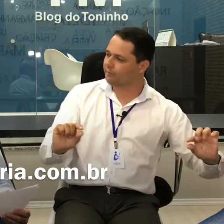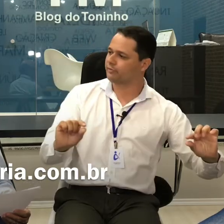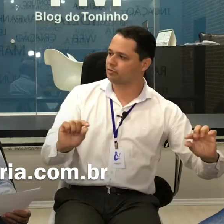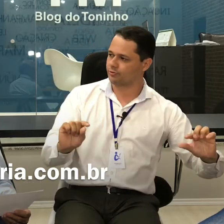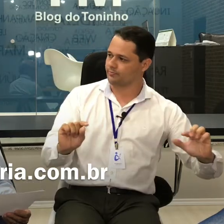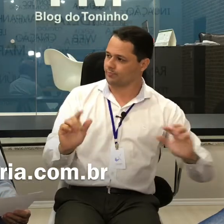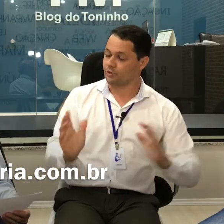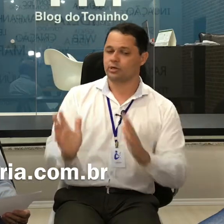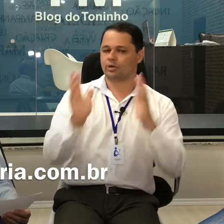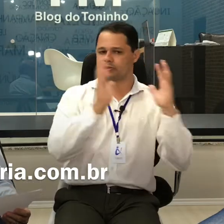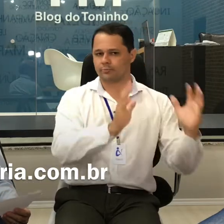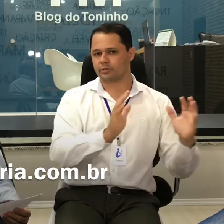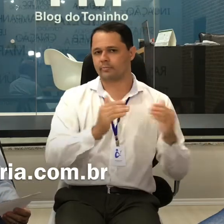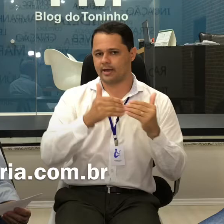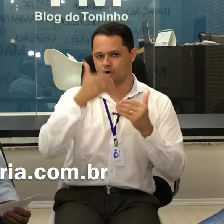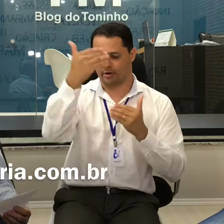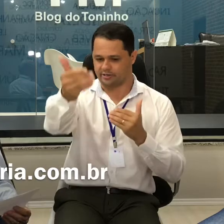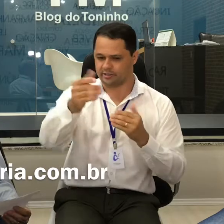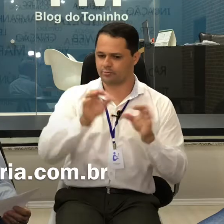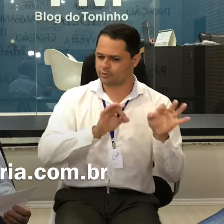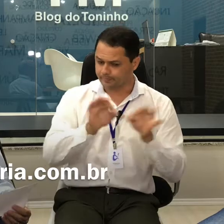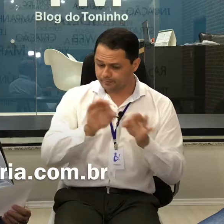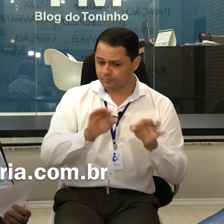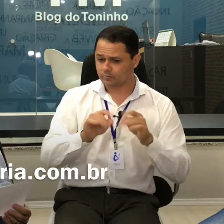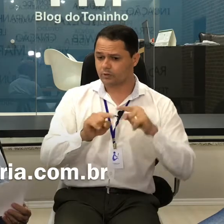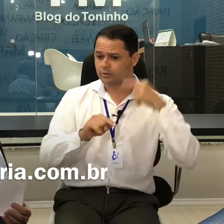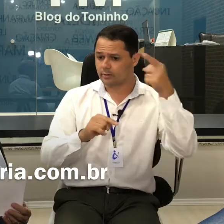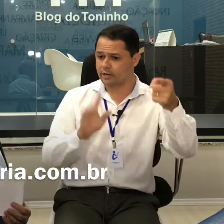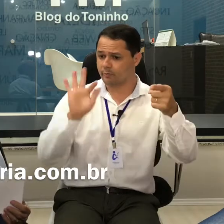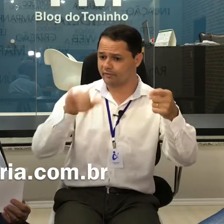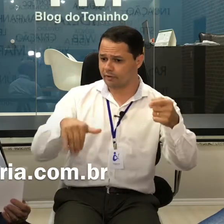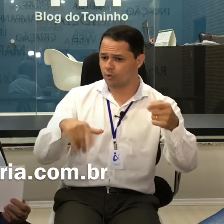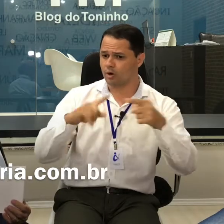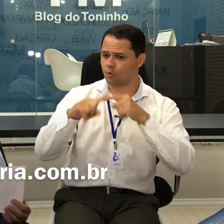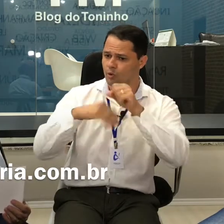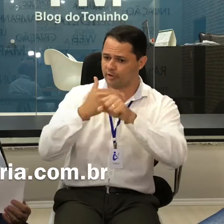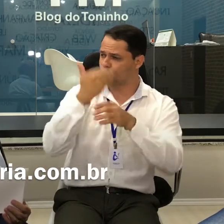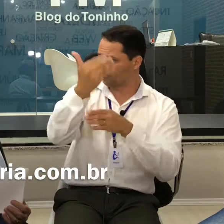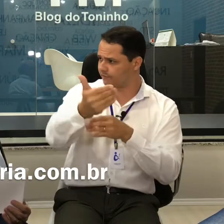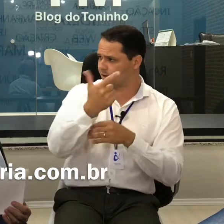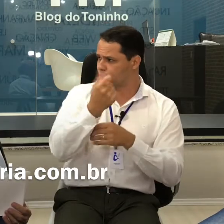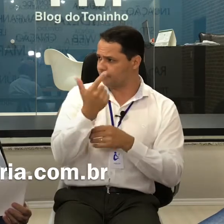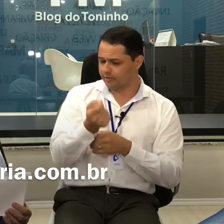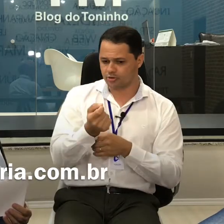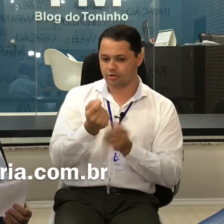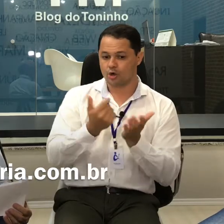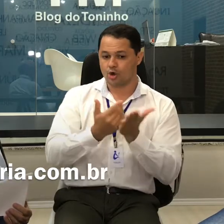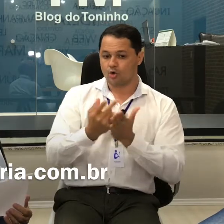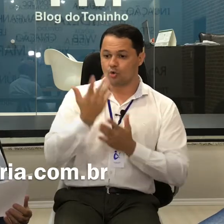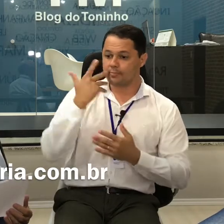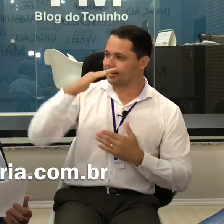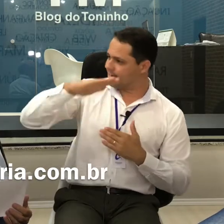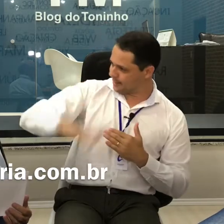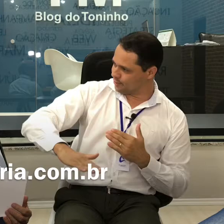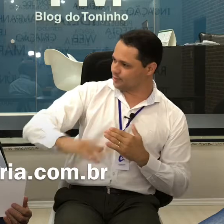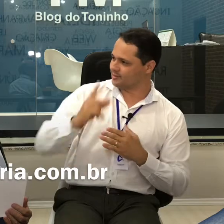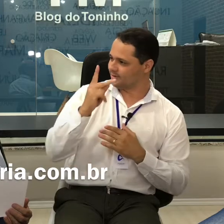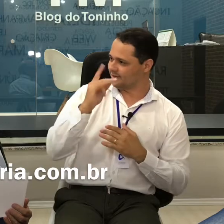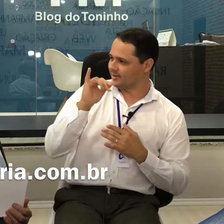fonte. Nós temos também agora, já estamos terminando para o fim do ano, começo do ano que vem, 2020, o Libraria Kids, que está